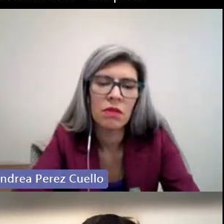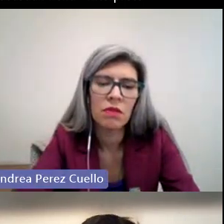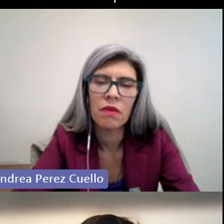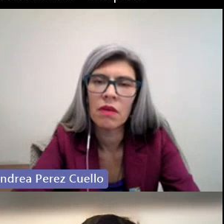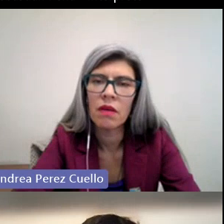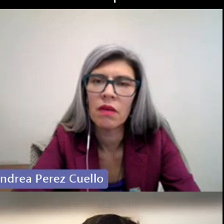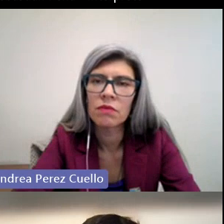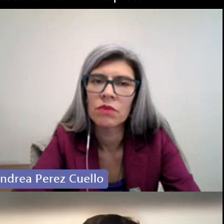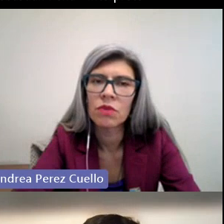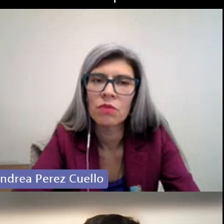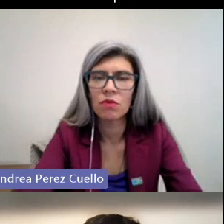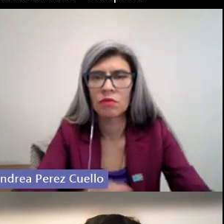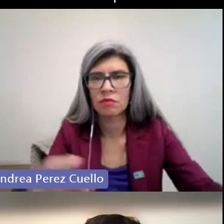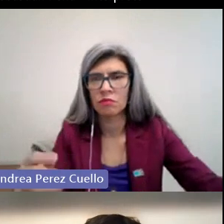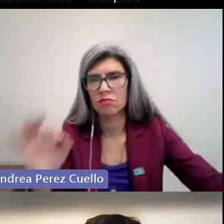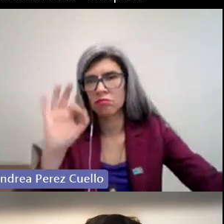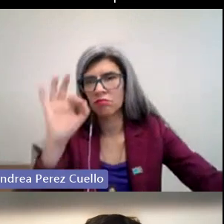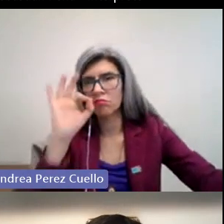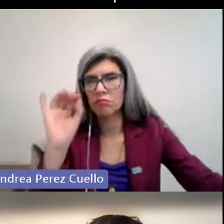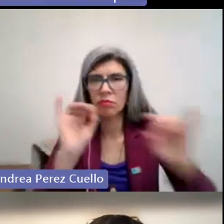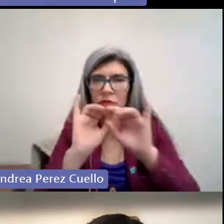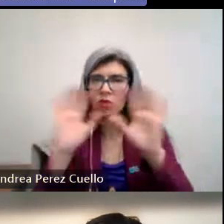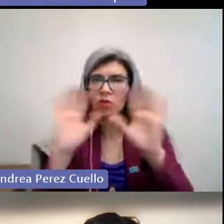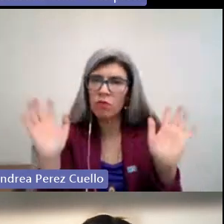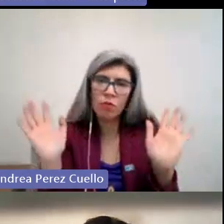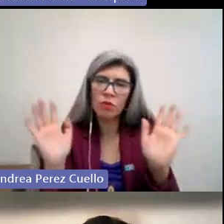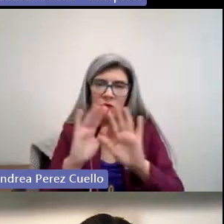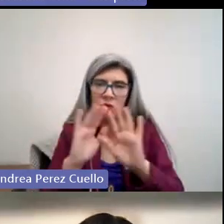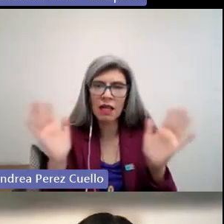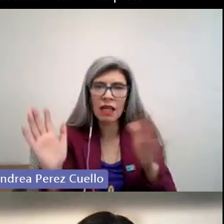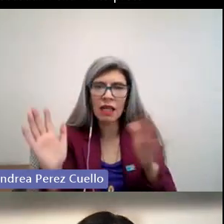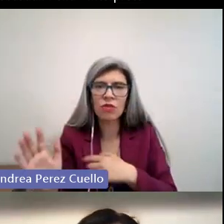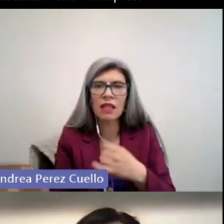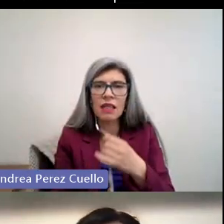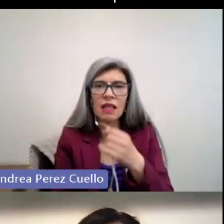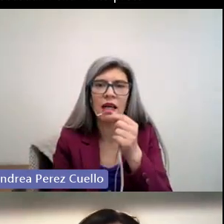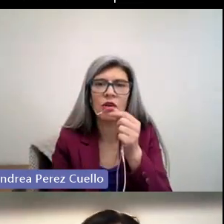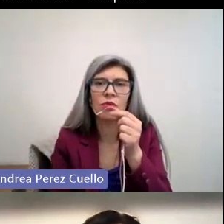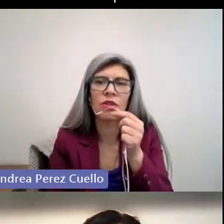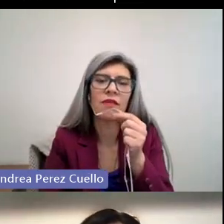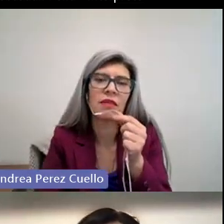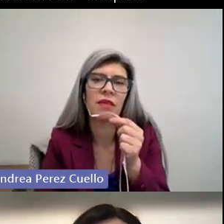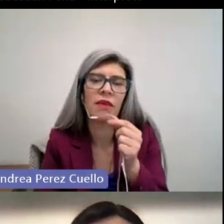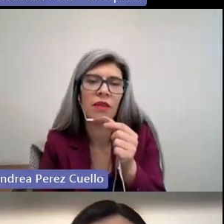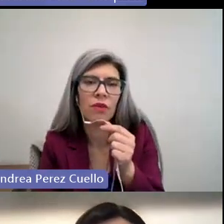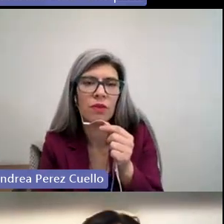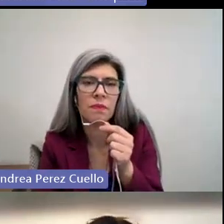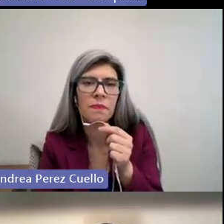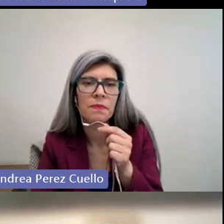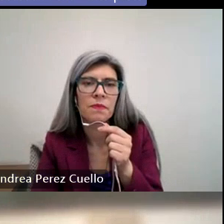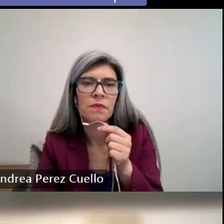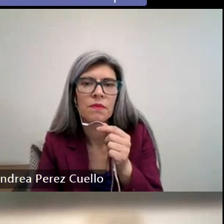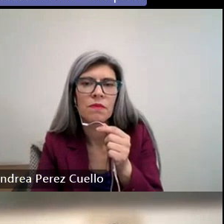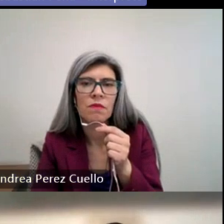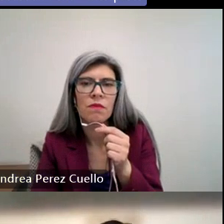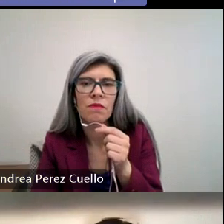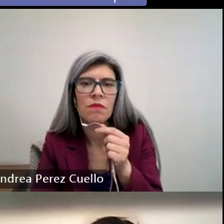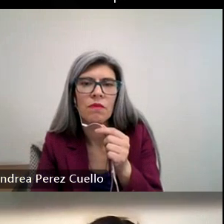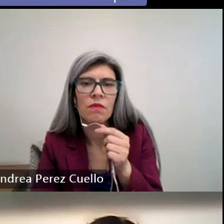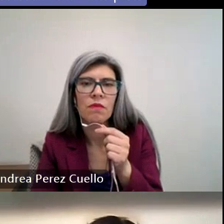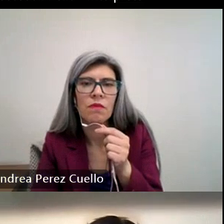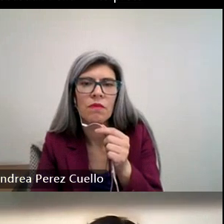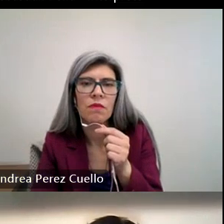No se ve todavía como, Ahí un poco mejor. como tan con tanta claridad como otras veces se ha visto, ¿no?